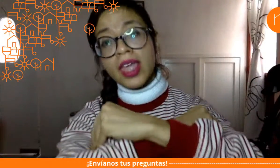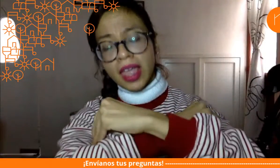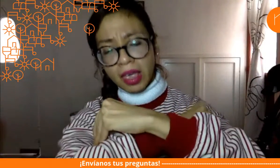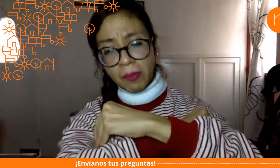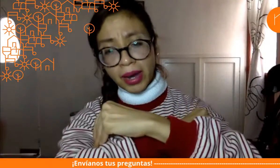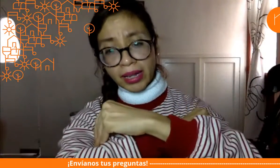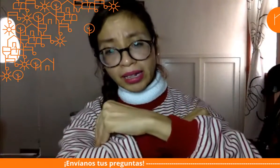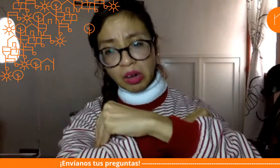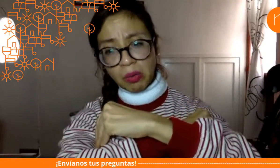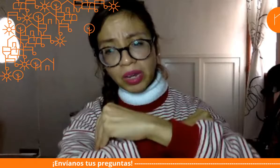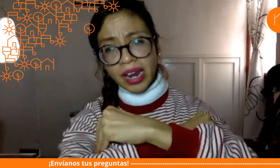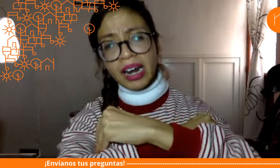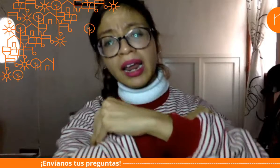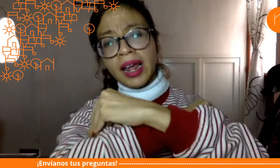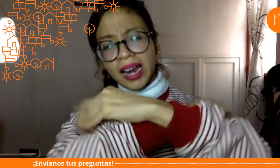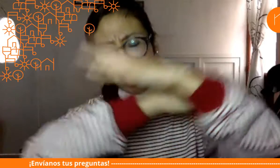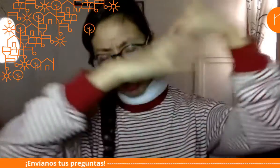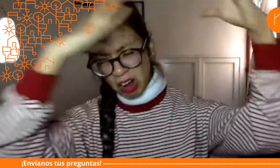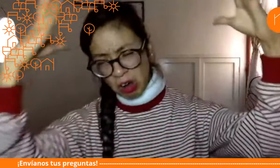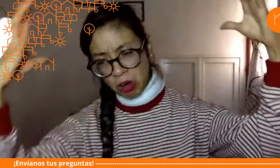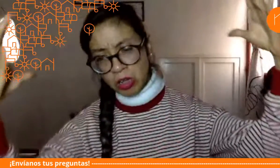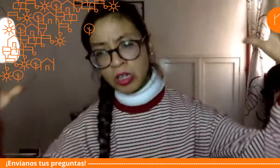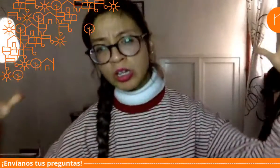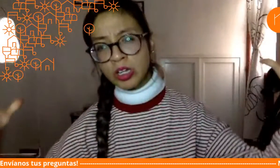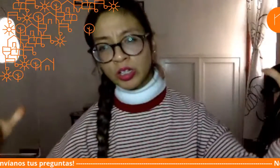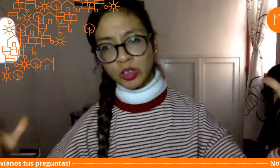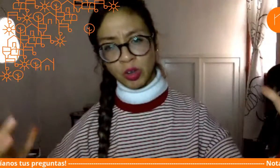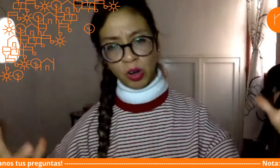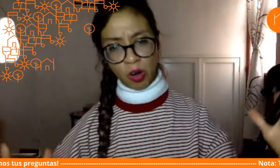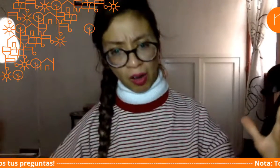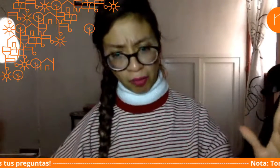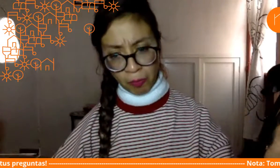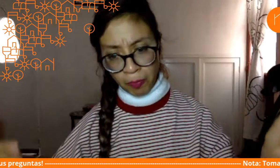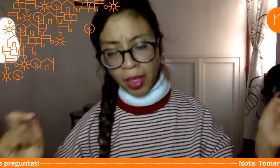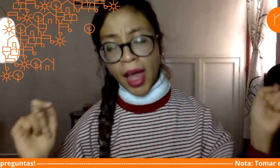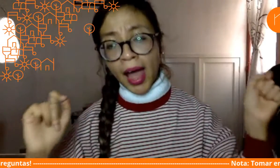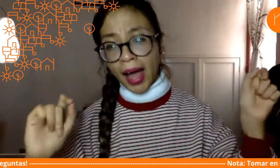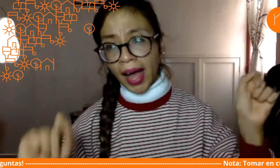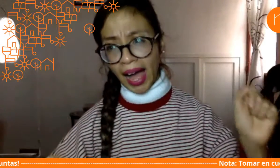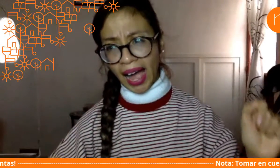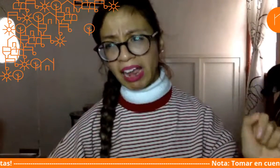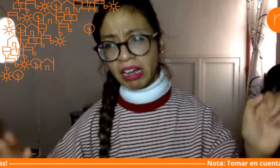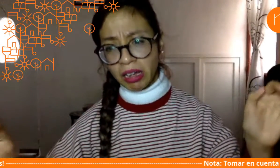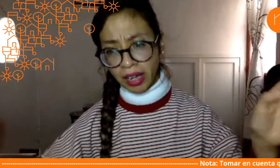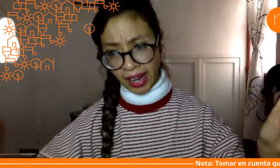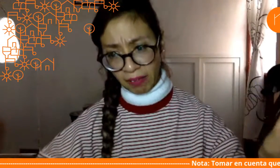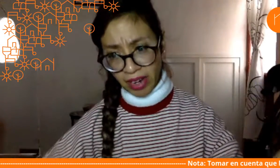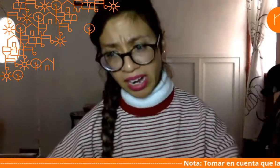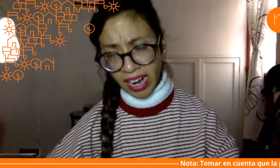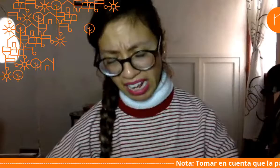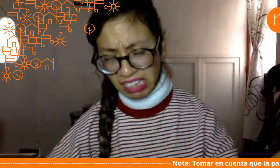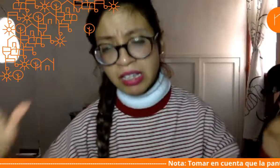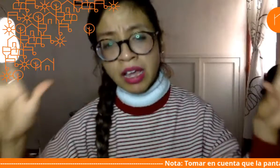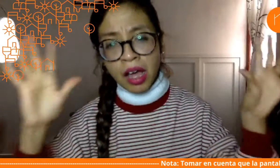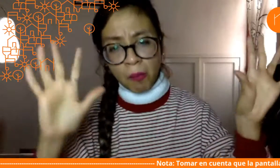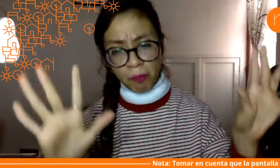Y para denominar claro, solo abro. Hay maneras